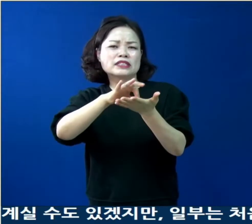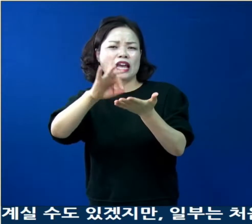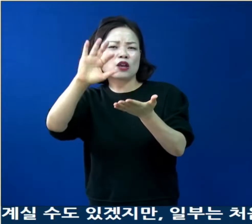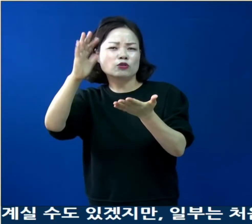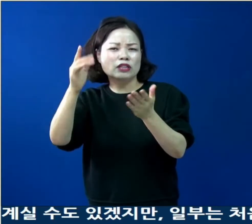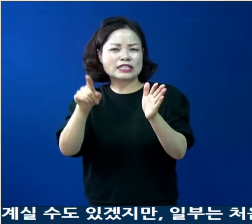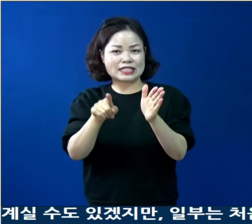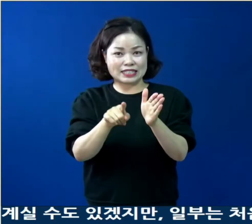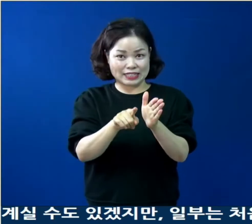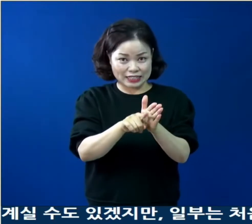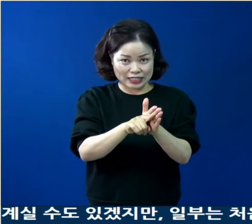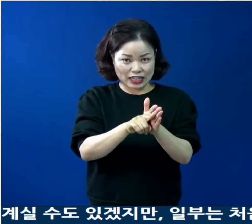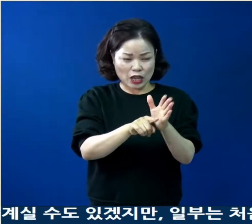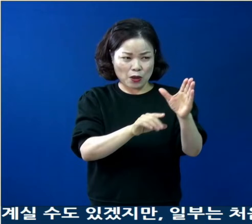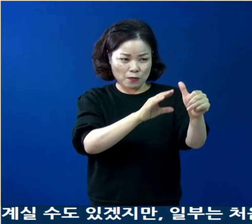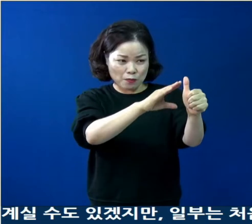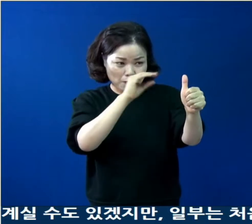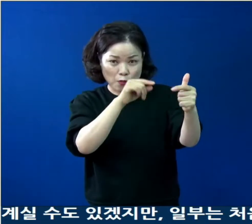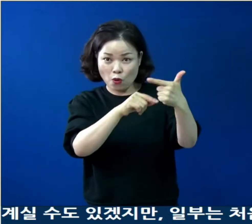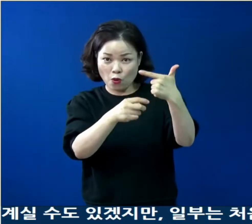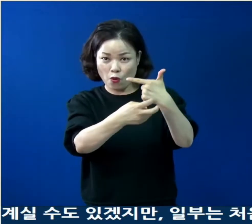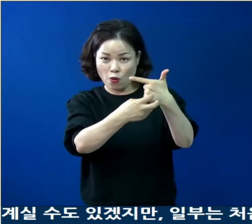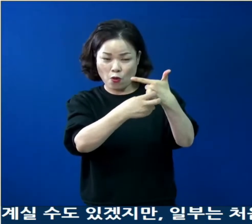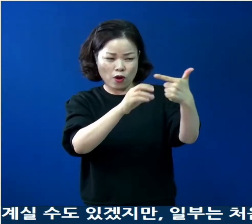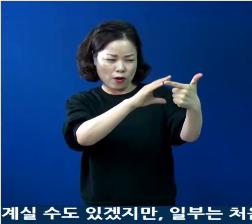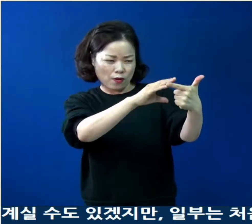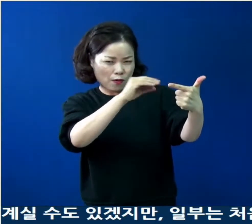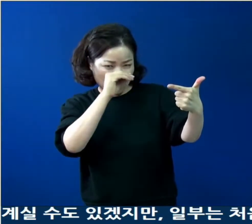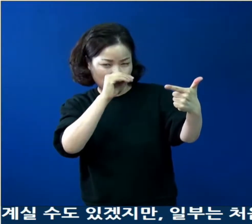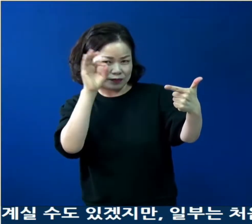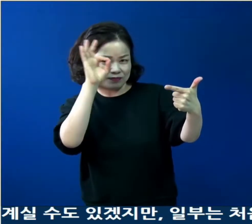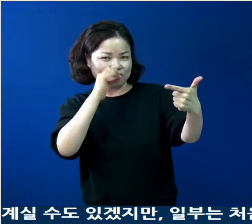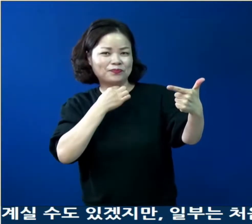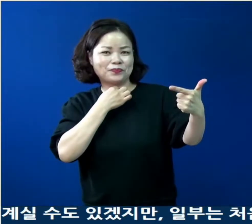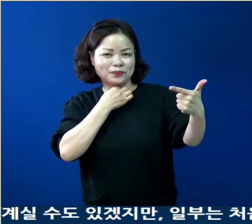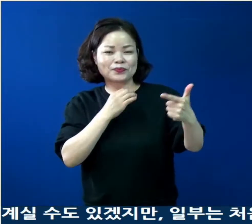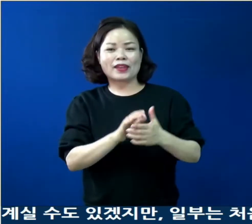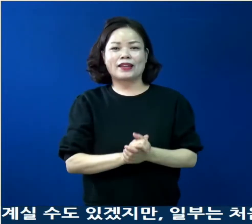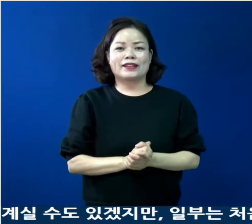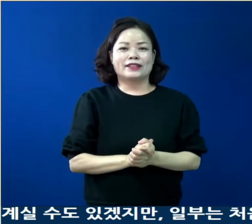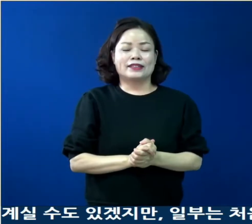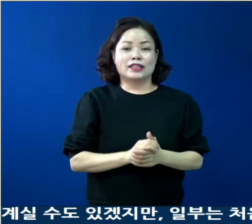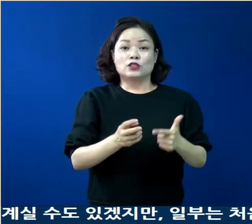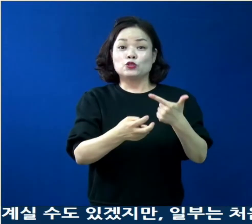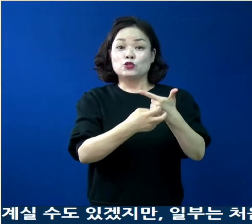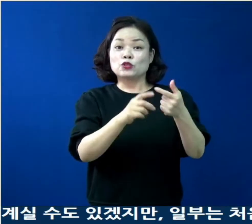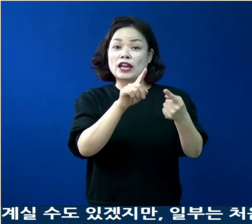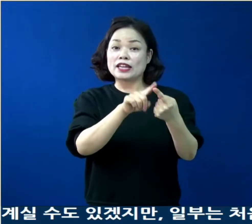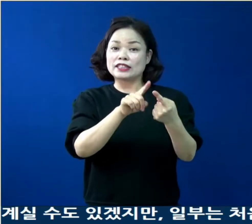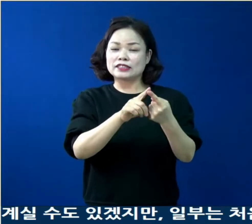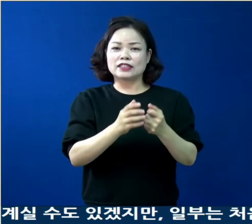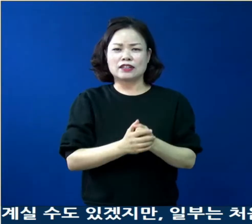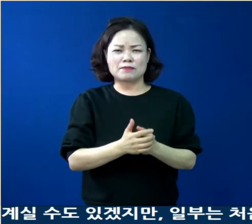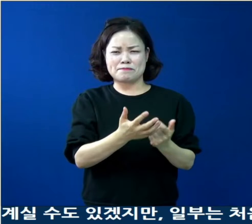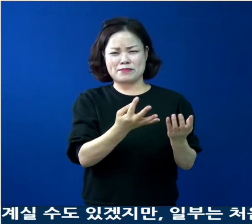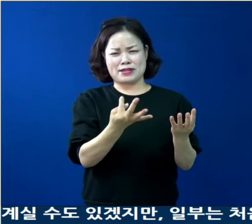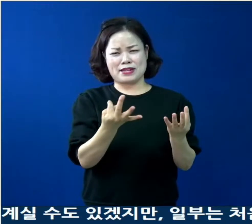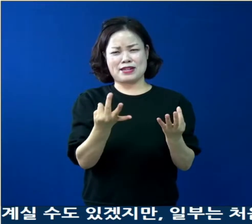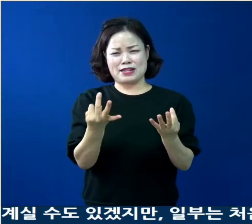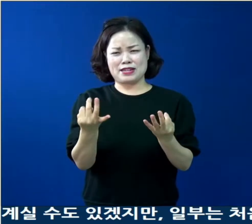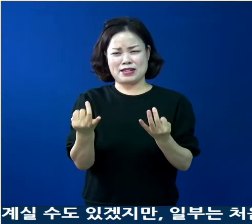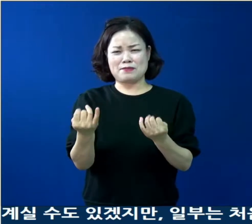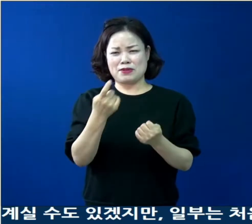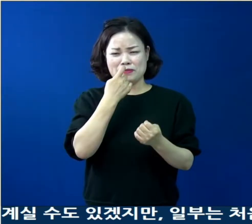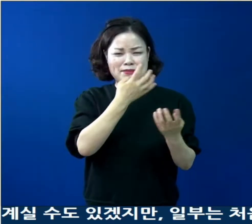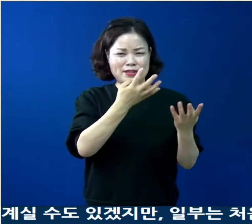우리 신앙의 모델을 누가를 통해서 찾아보려고 합니다. 누가에 대해서는 나눌 것이 아주 많이